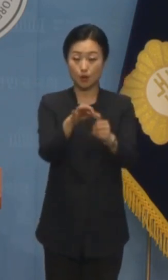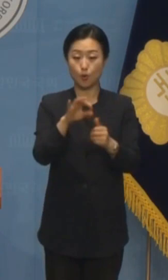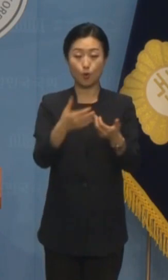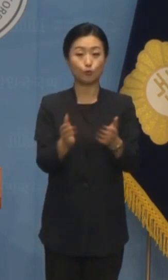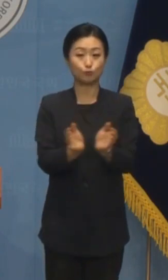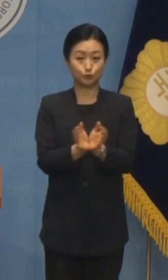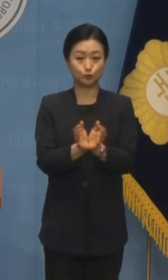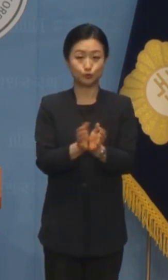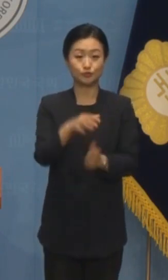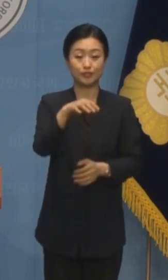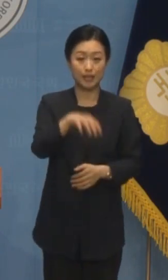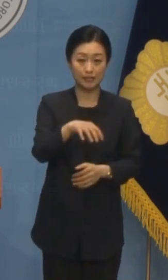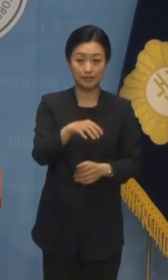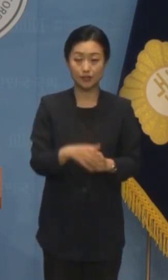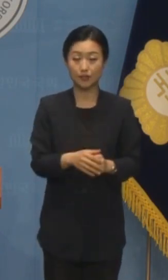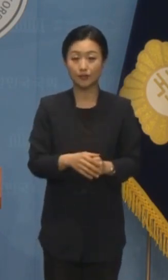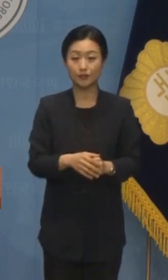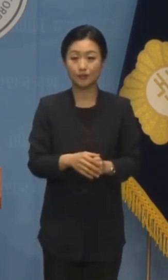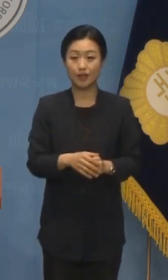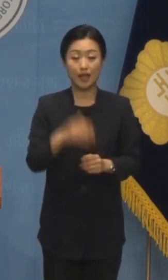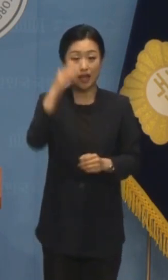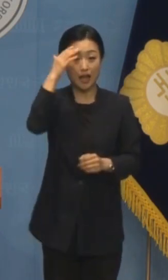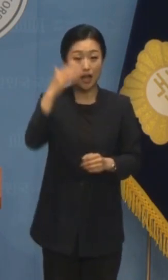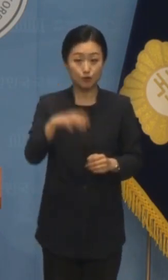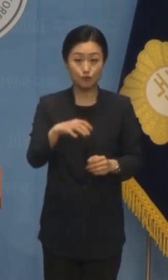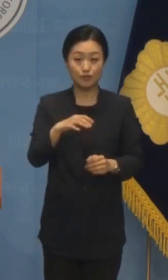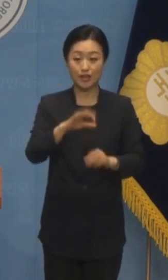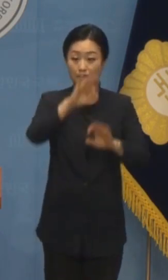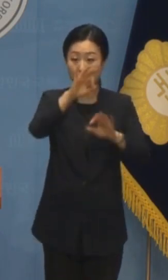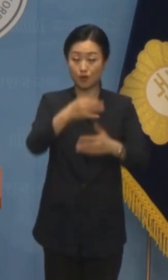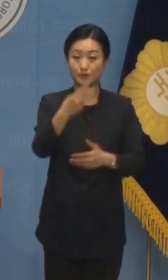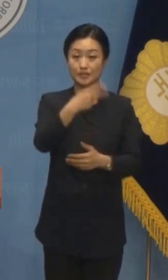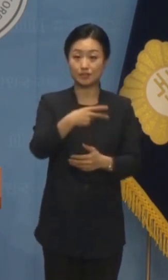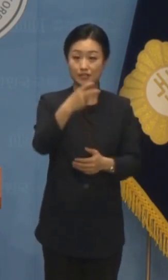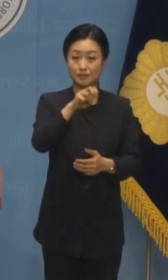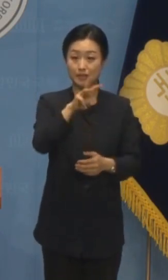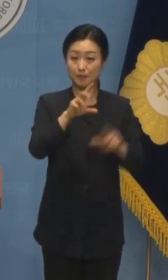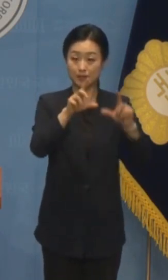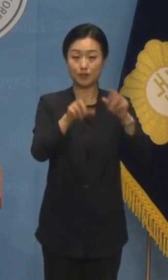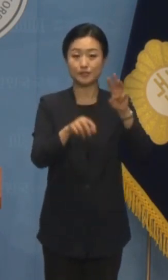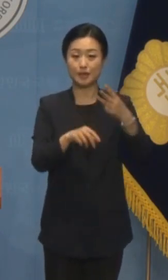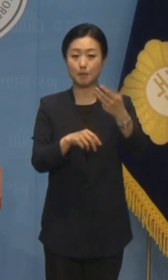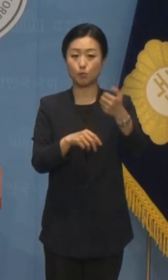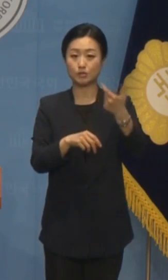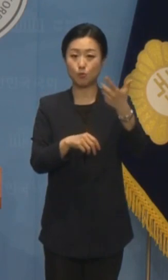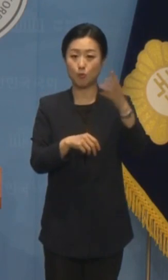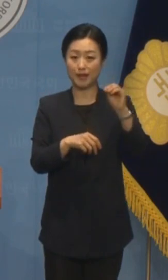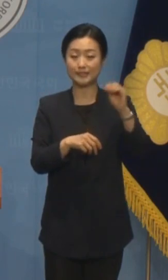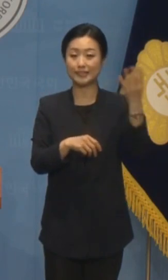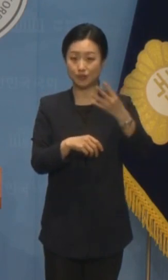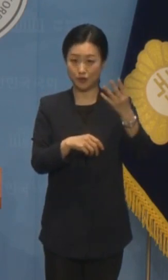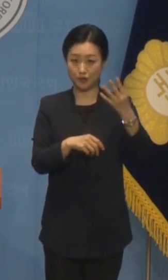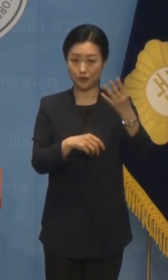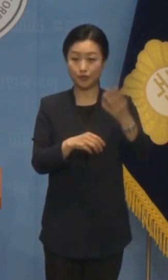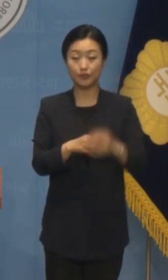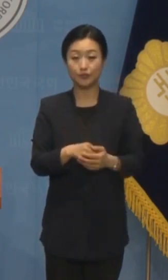고용노동부 사업체 노동력 조사를 기준으로 우리나라의 실질임금은 2023년 355만 4천